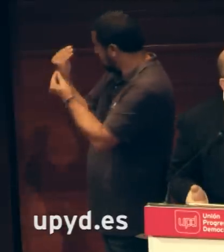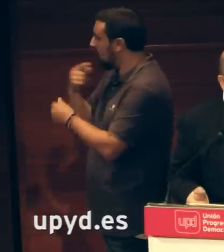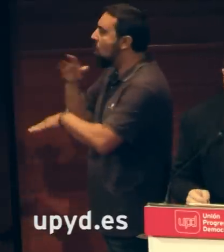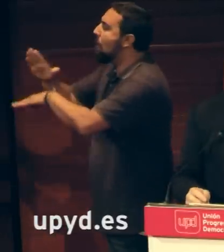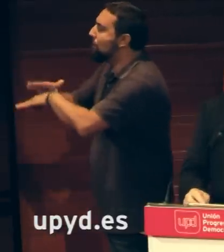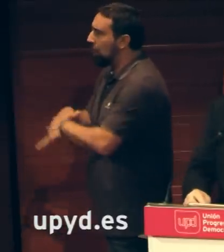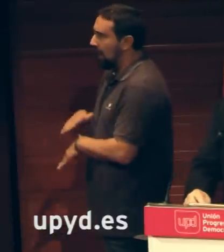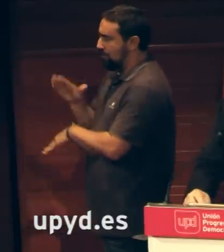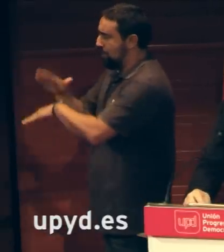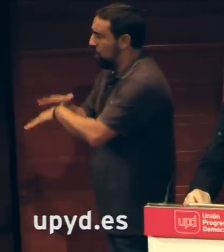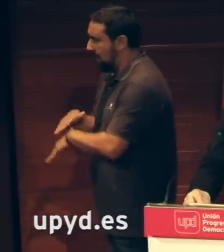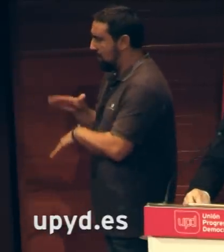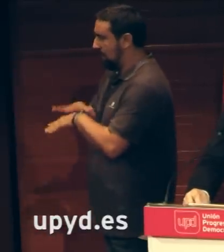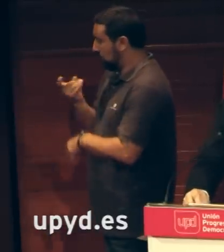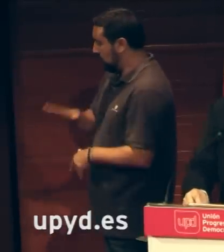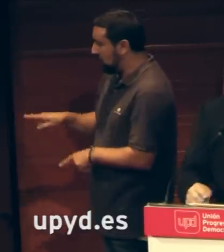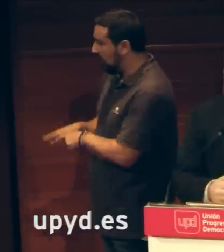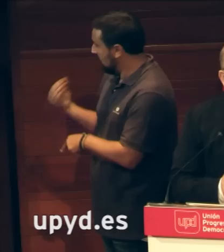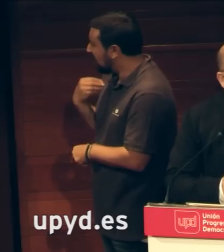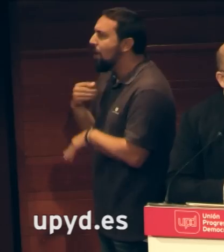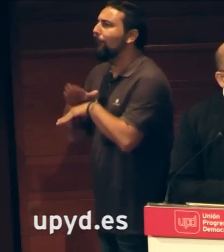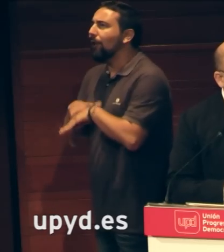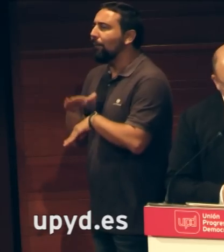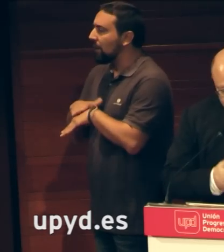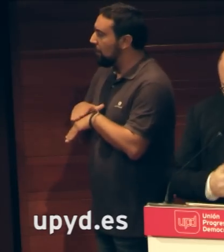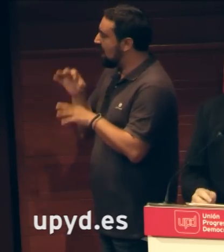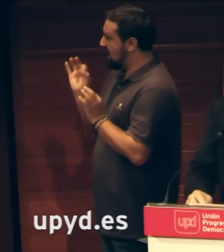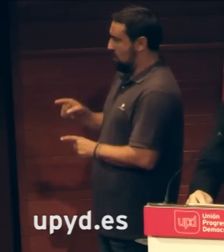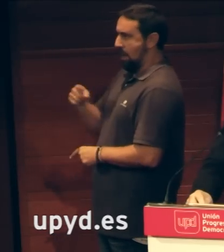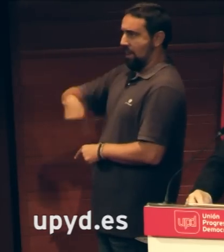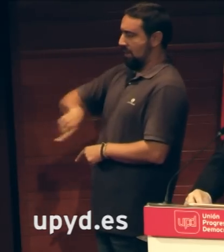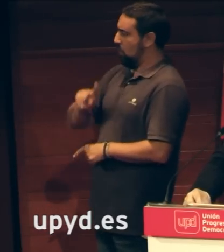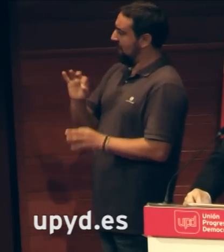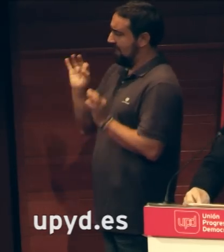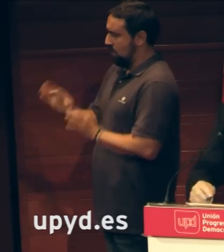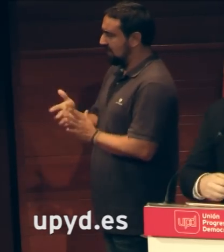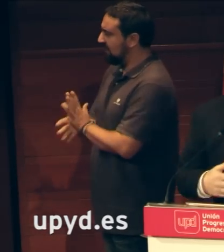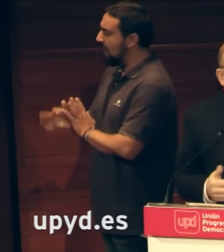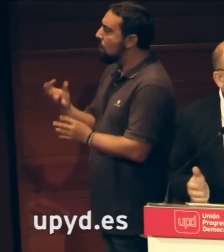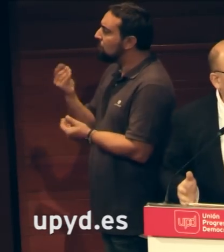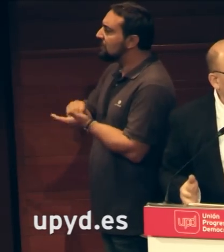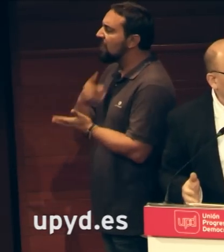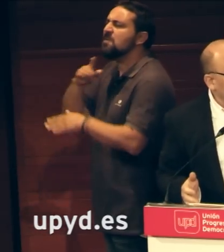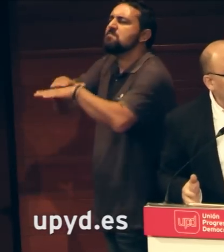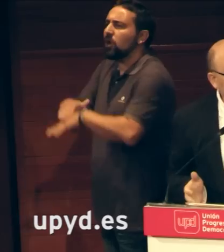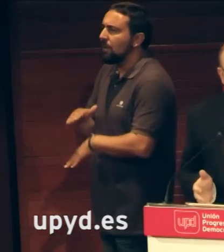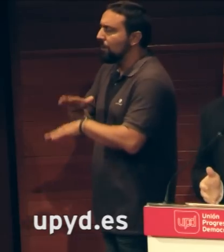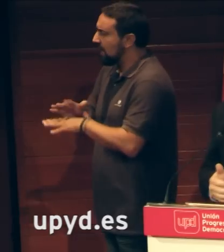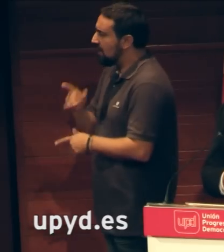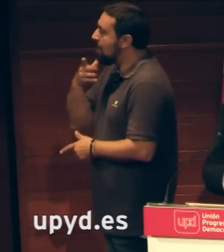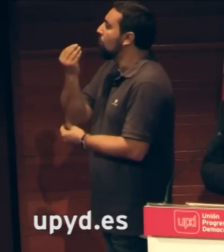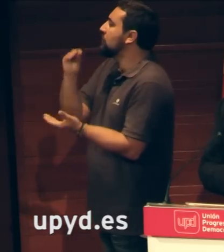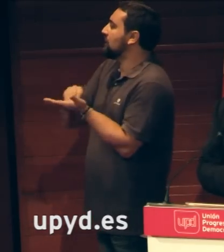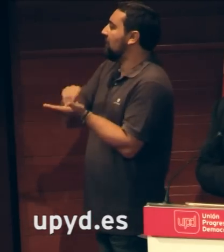qué. Esa es una constante de este partido, la de cuestionar las cosas que los demás partidos dan por hechas